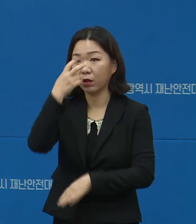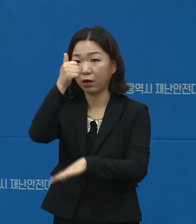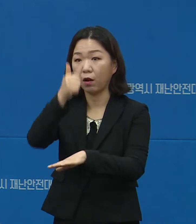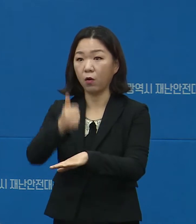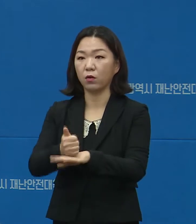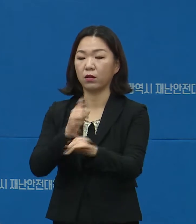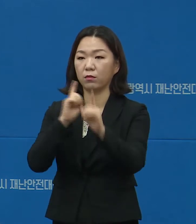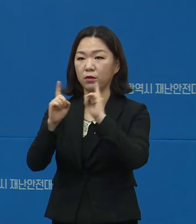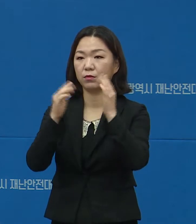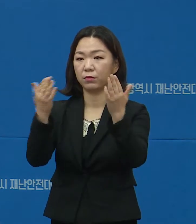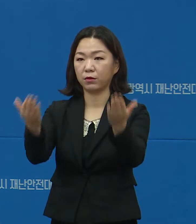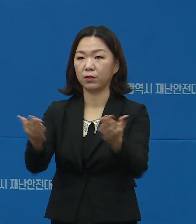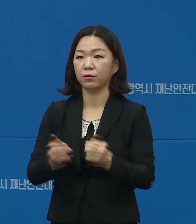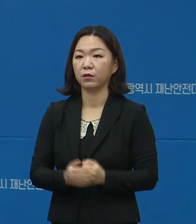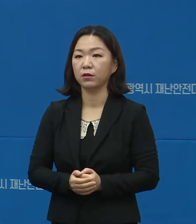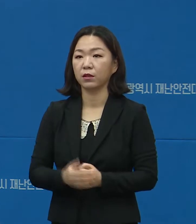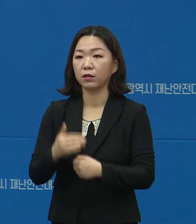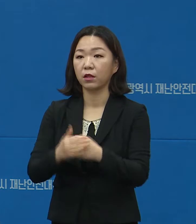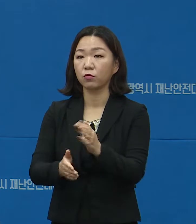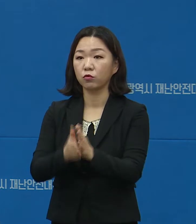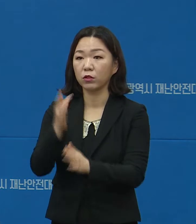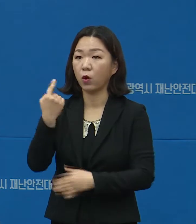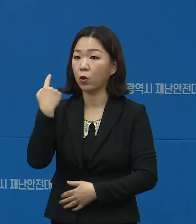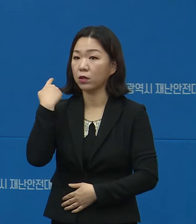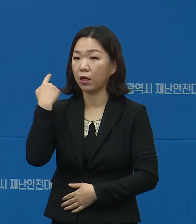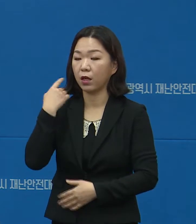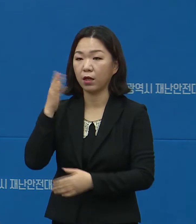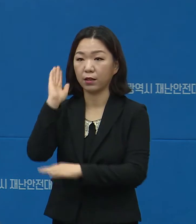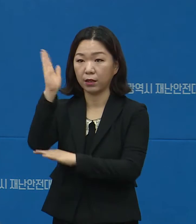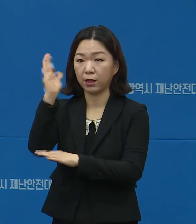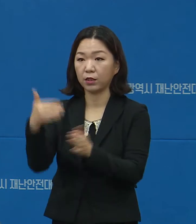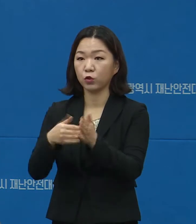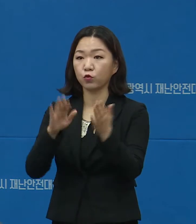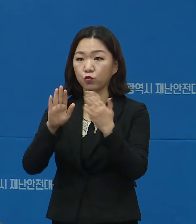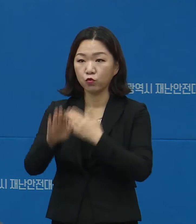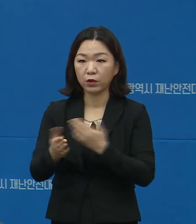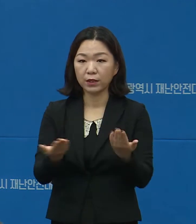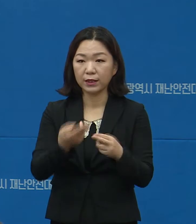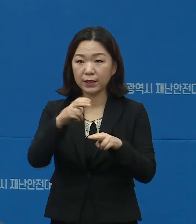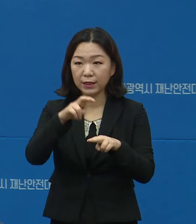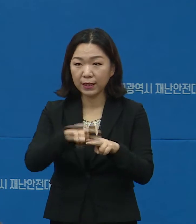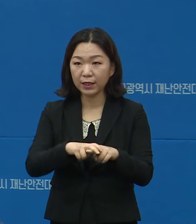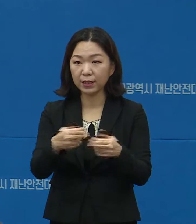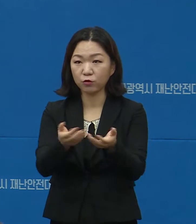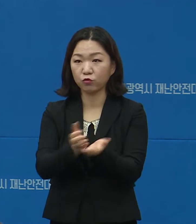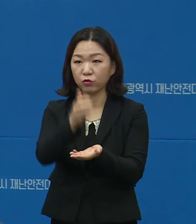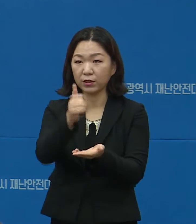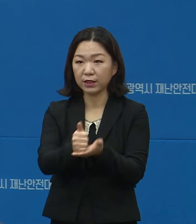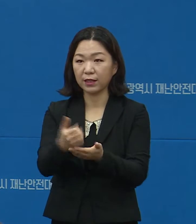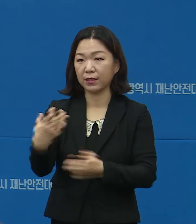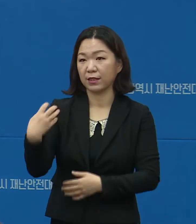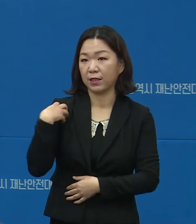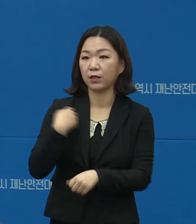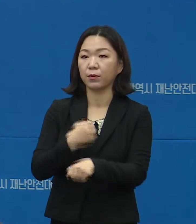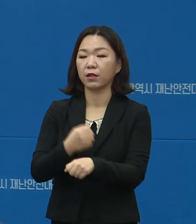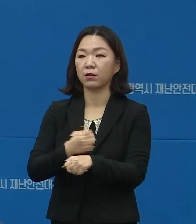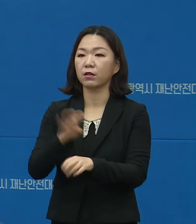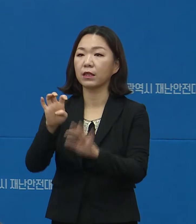결과를 말씀드리겠습니다. 대구시는 어제 브리핑 이후 일자리 투자국장을 반장으로 하는 40여